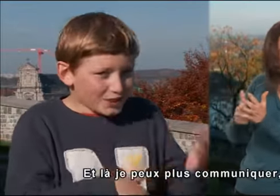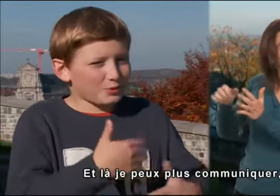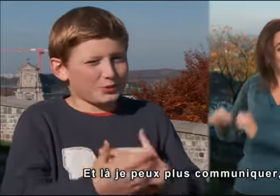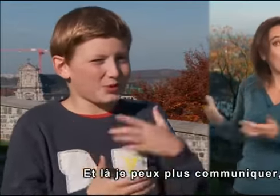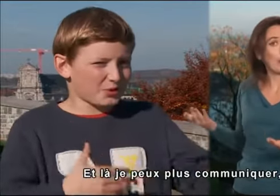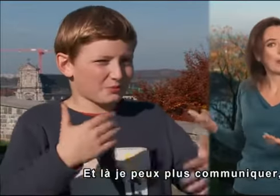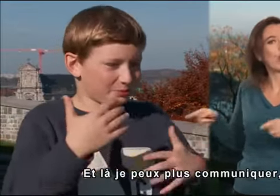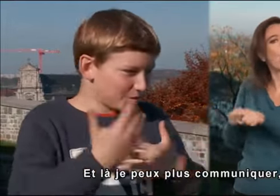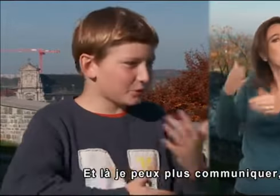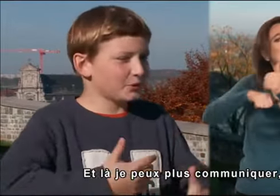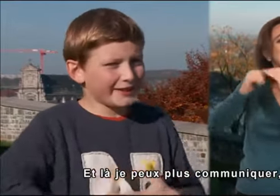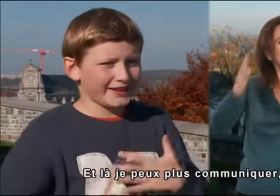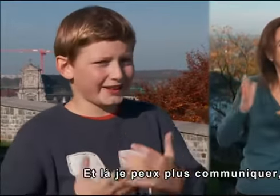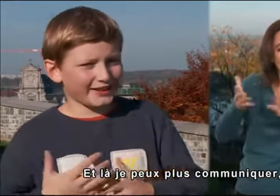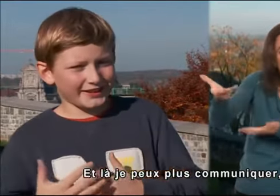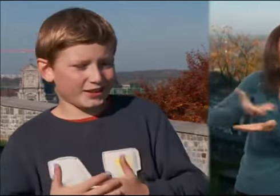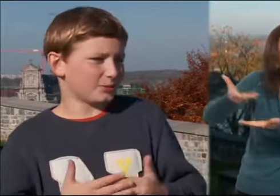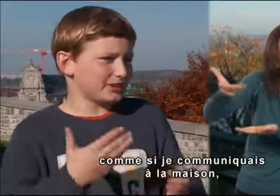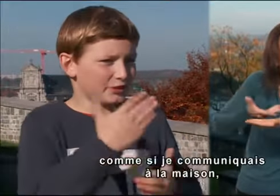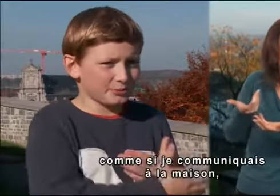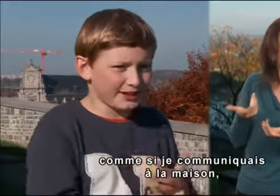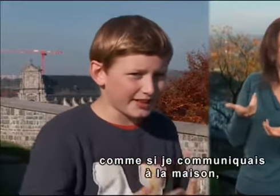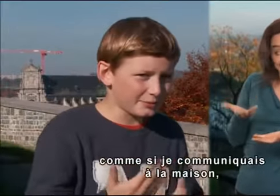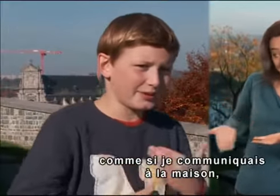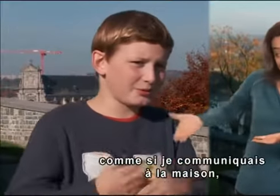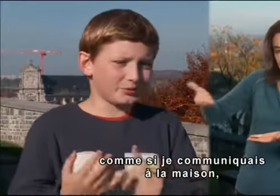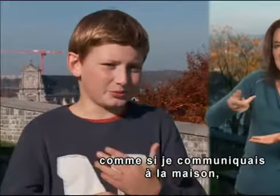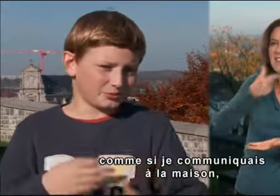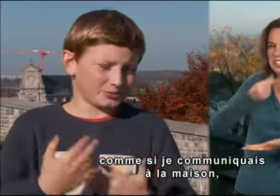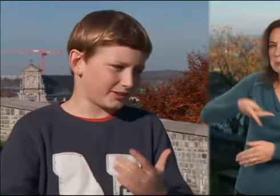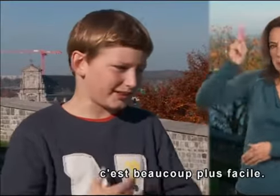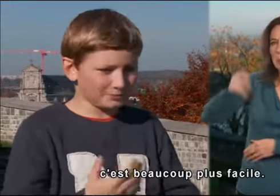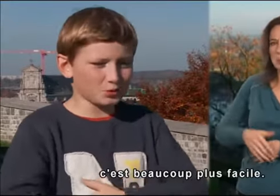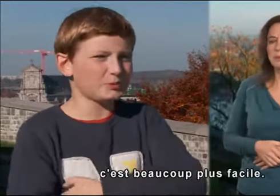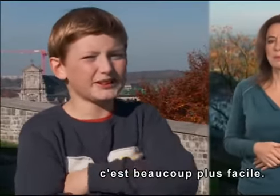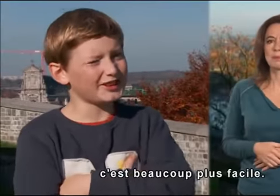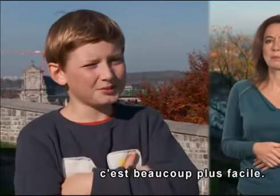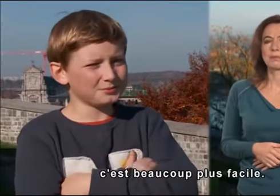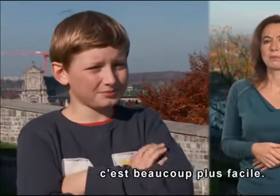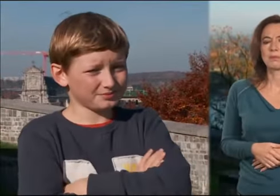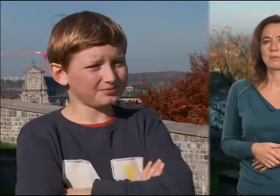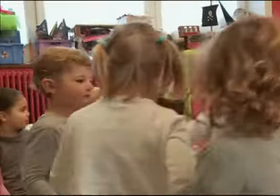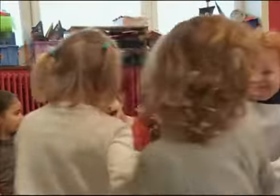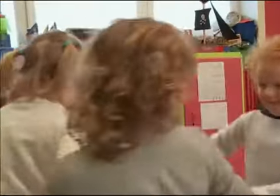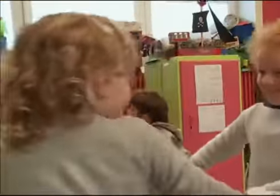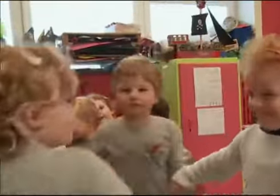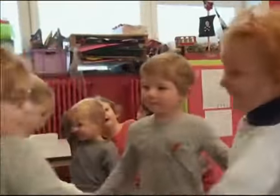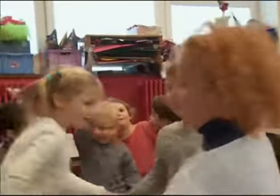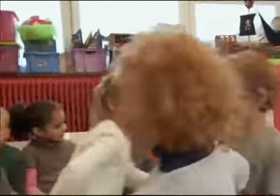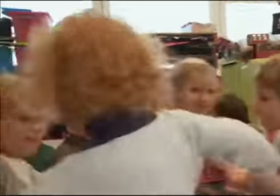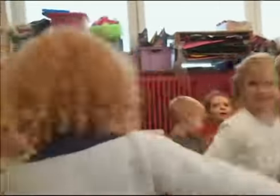Et là, je peux plus communiquer comme si je communiquais à la maison. Enfin, c'est beaucoup plus facile.